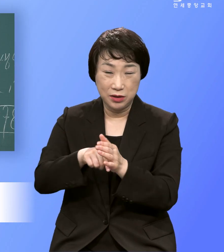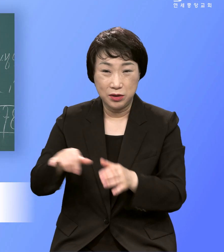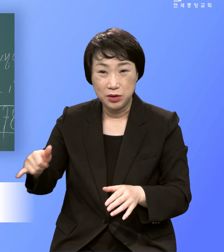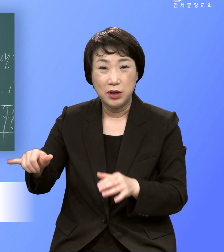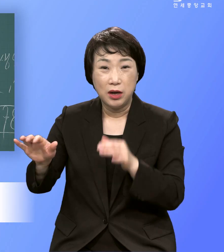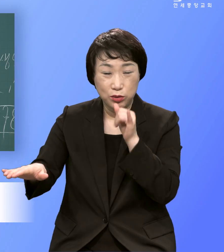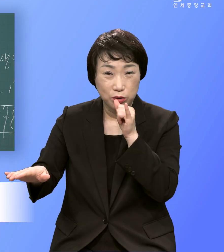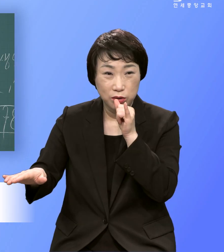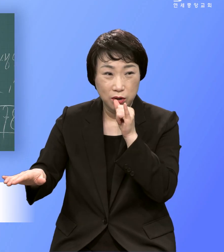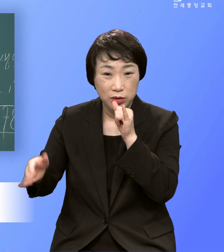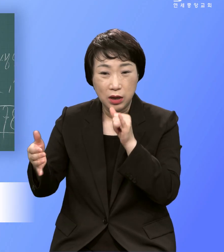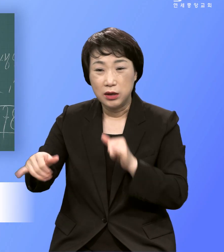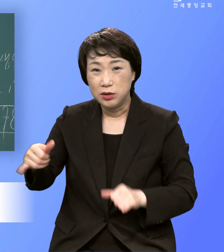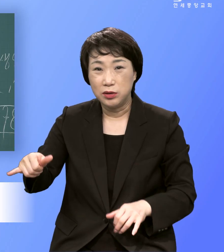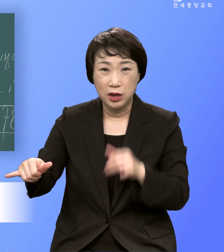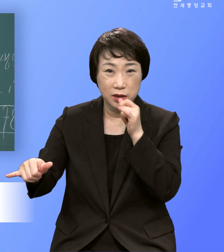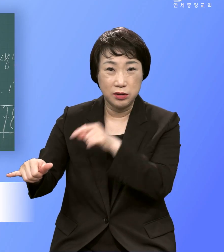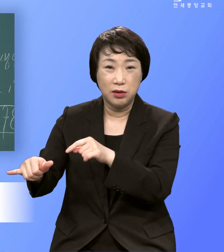전화가 울려.